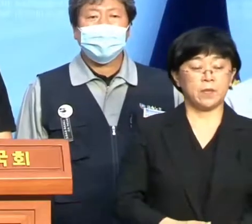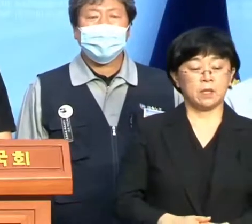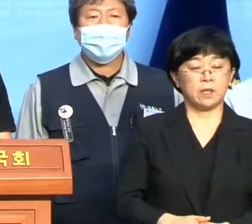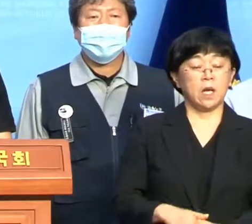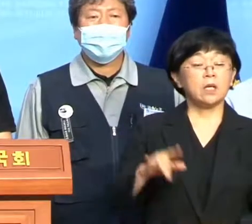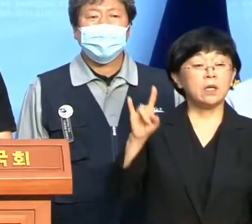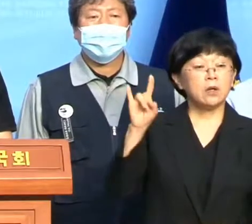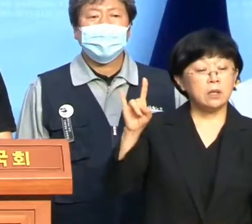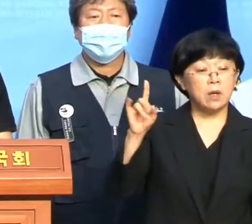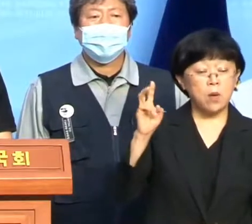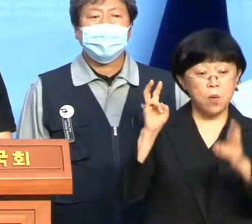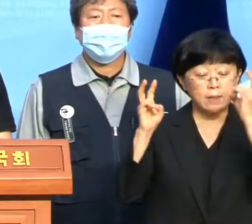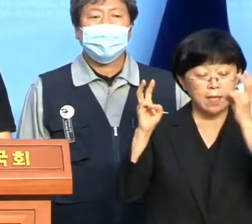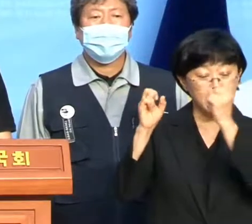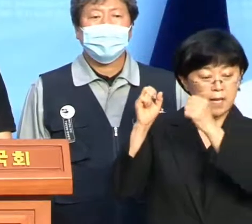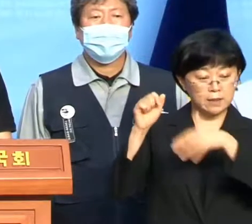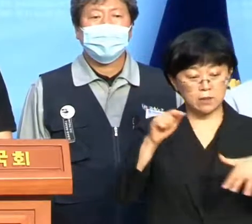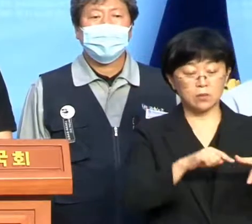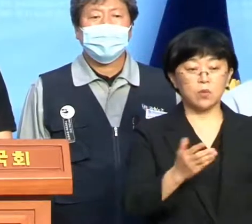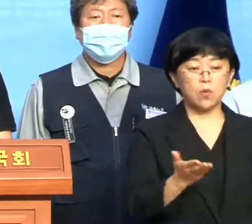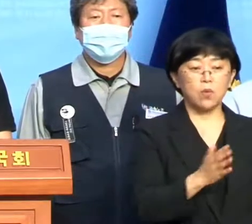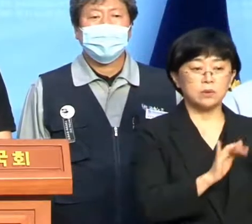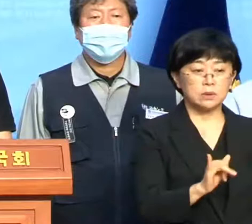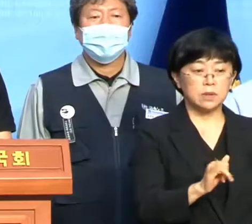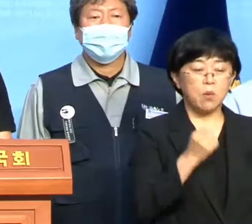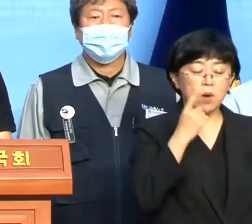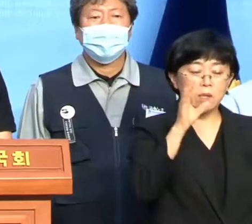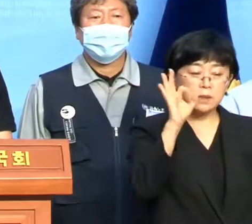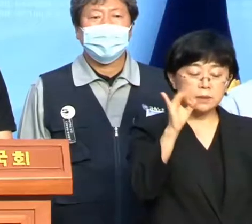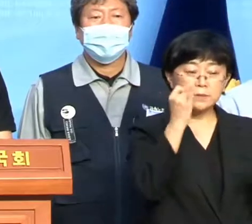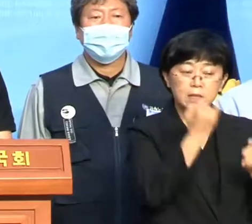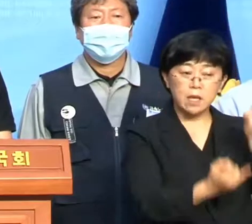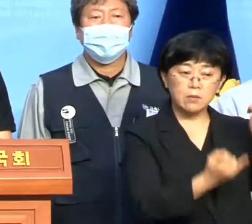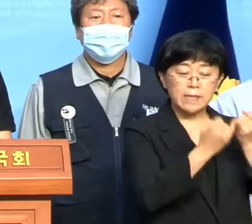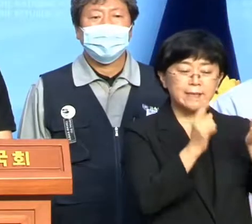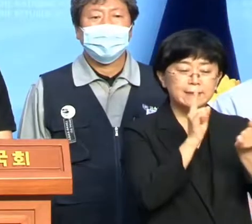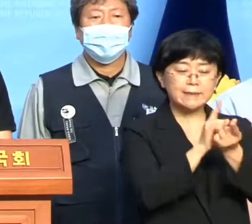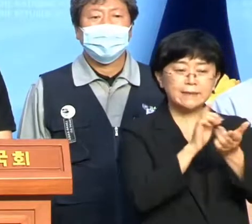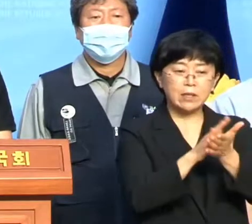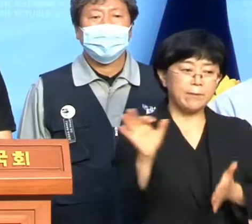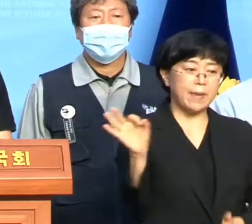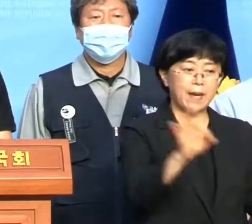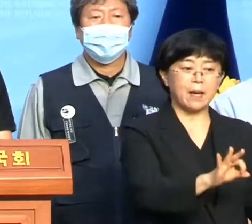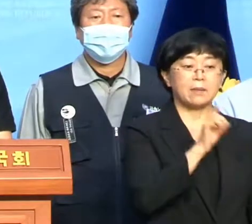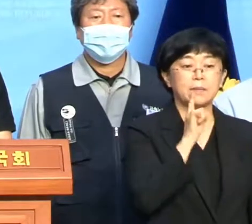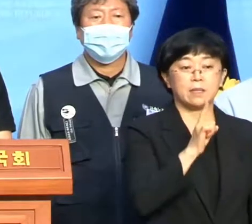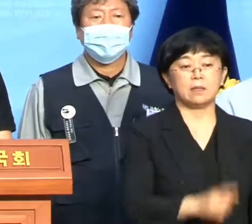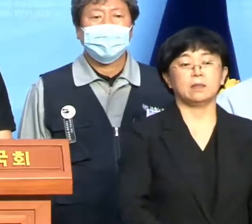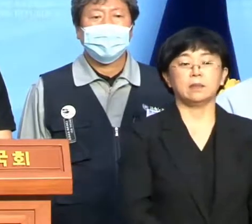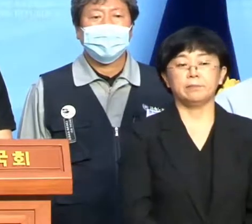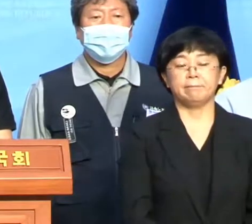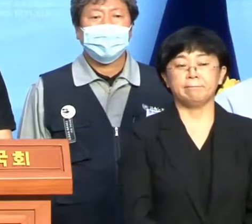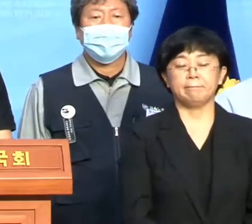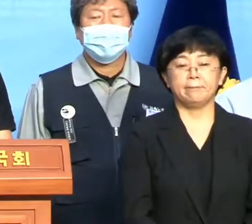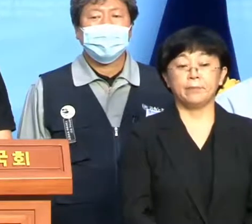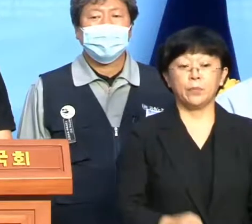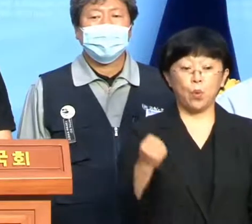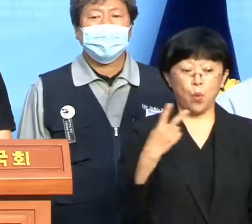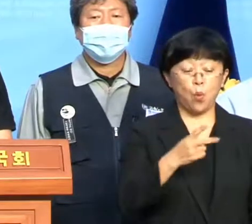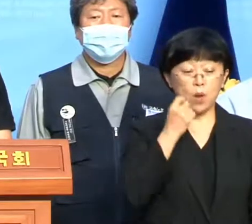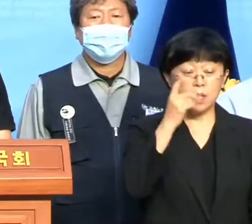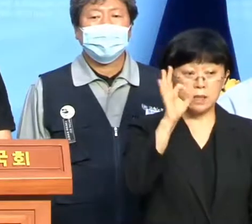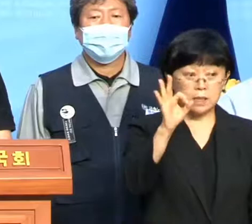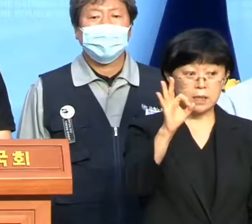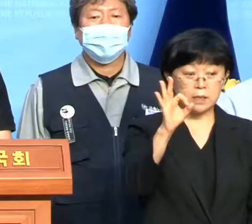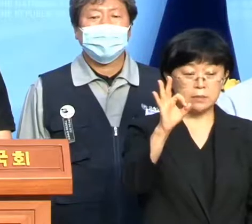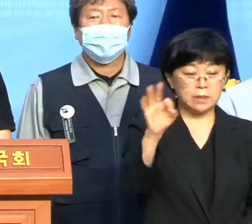현대중공업은 하청 노동자 임금체불 을 직접 지급하라 임금을